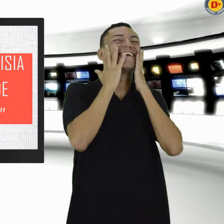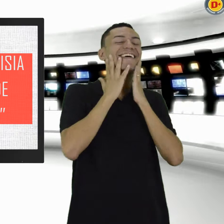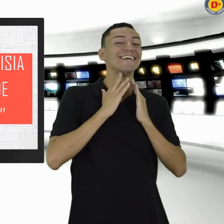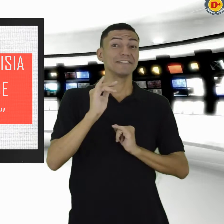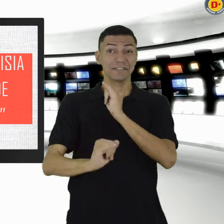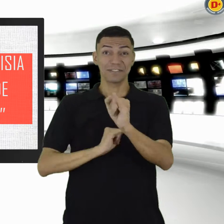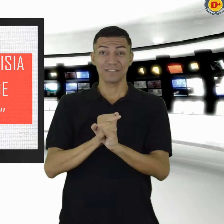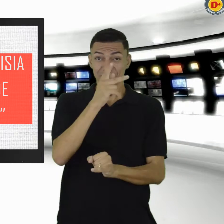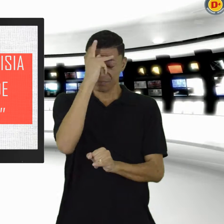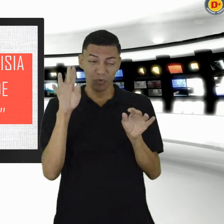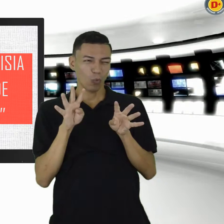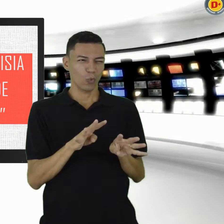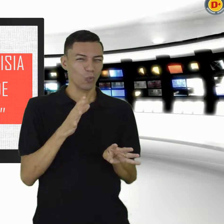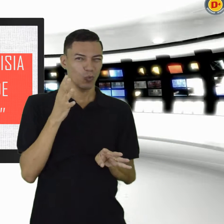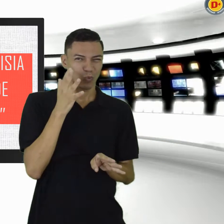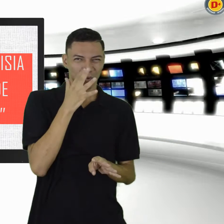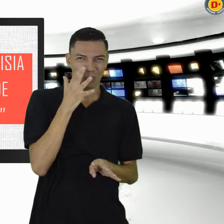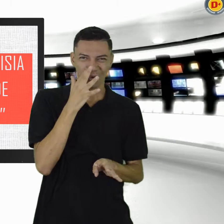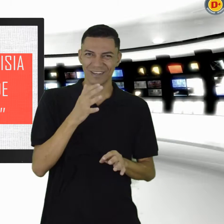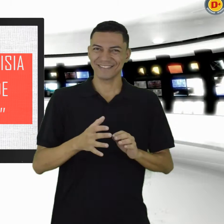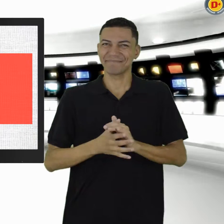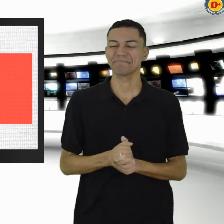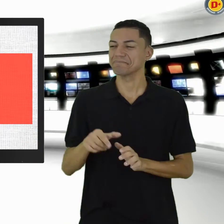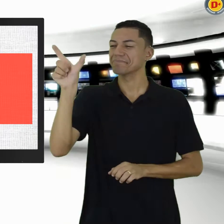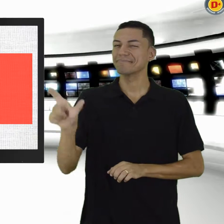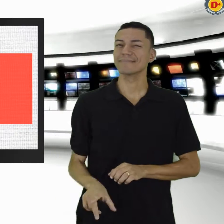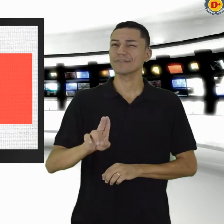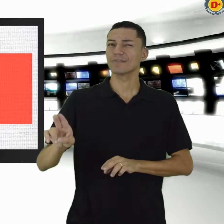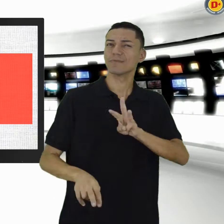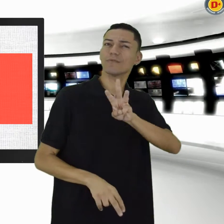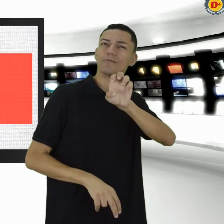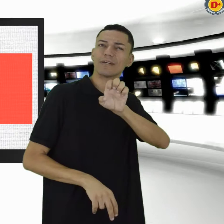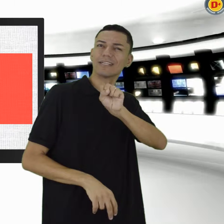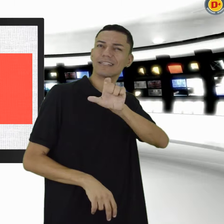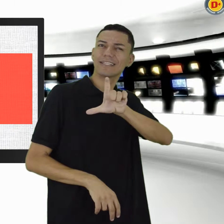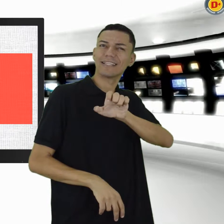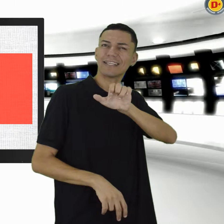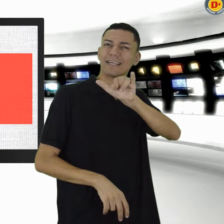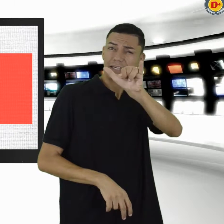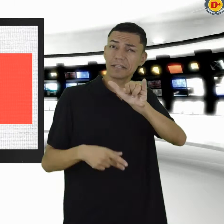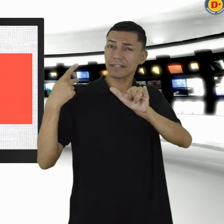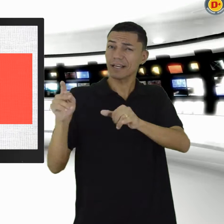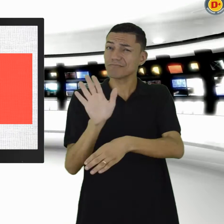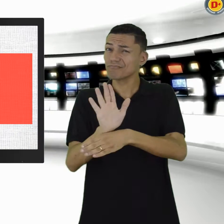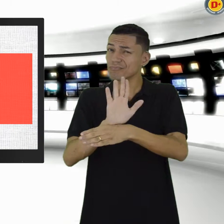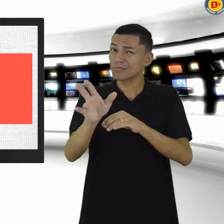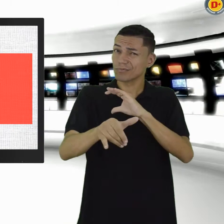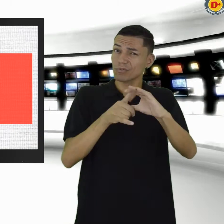Wesley Lima Moreira, de 18 anos, comoveu internautas ao circular seu vídeo em que tomava banho de chuva nos braços do